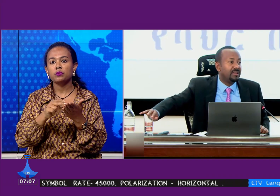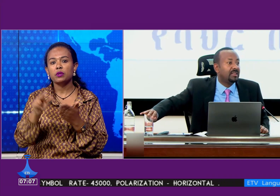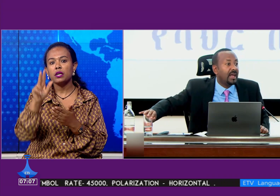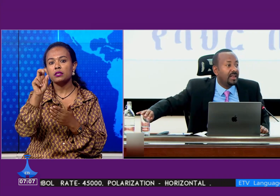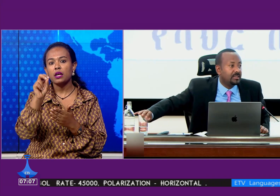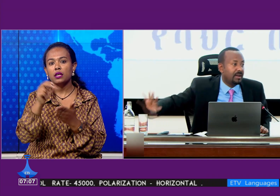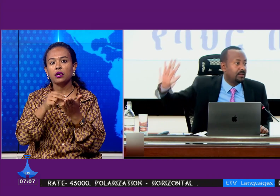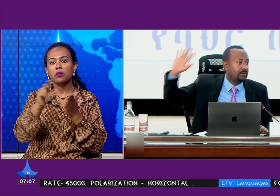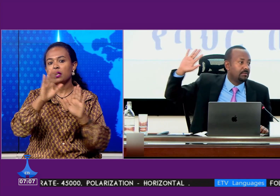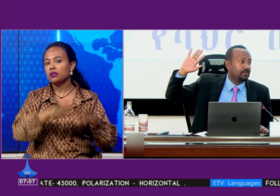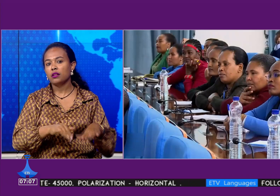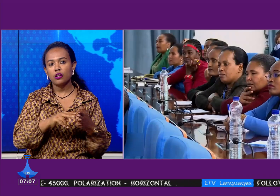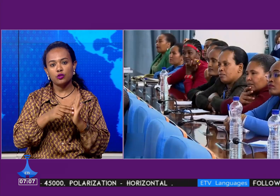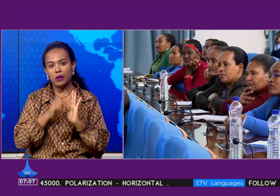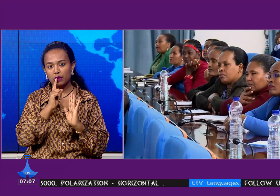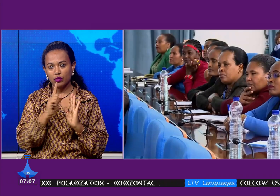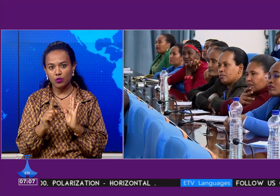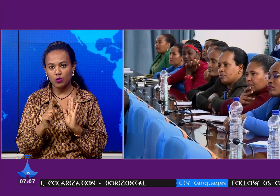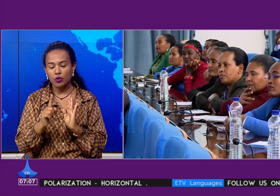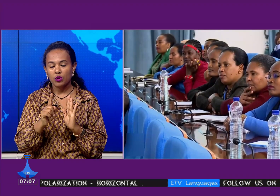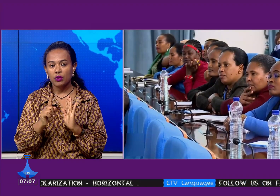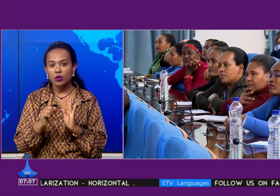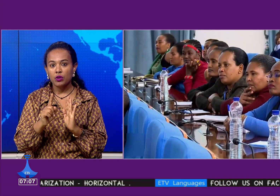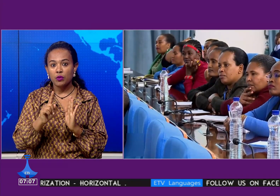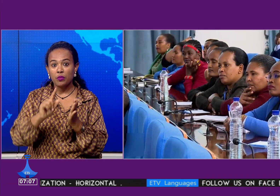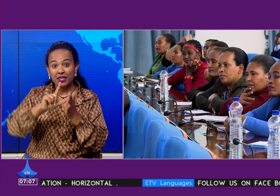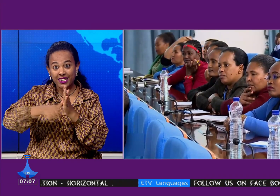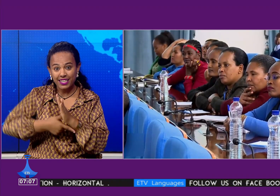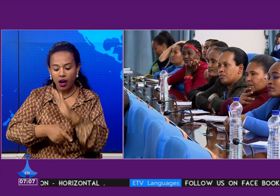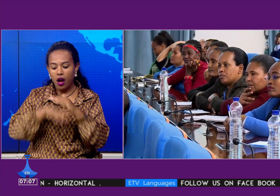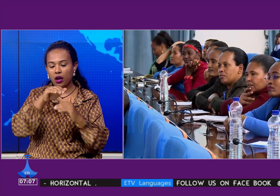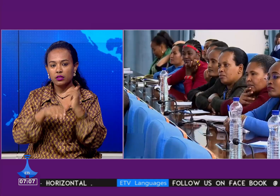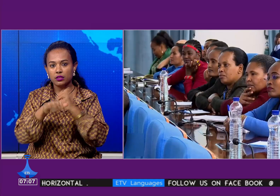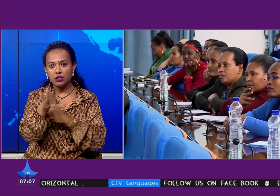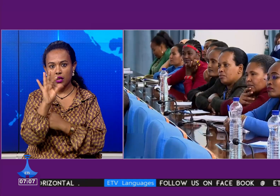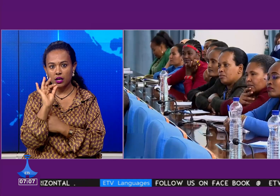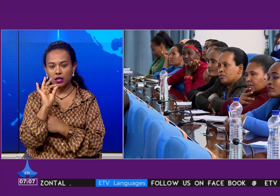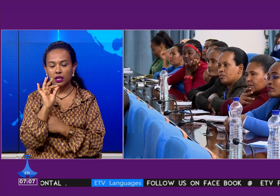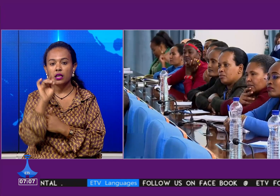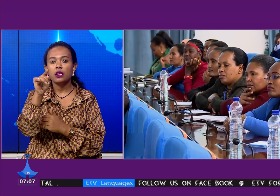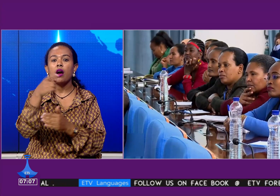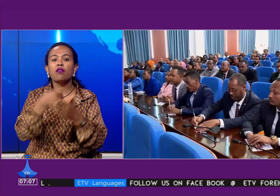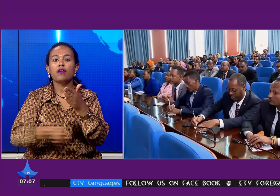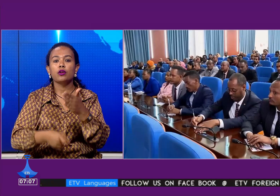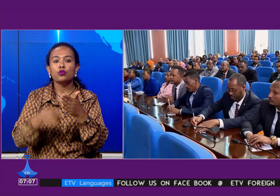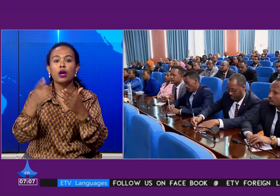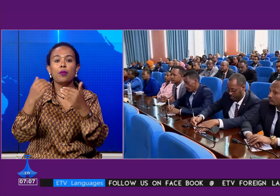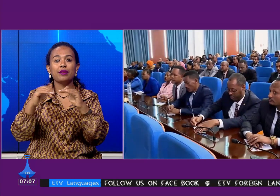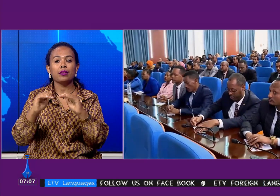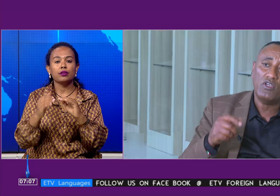ቢሊዮን ትታለች ማለት ነው። ዘሚኒት አክሰስ ስታገኝ ያ ቫልዩ ያ አማውንት